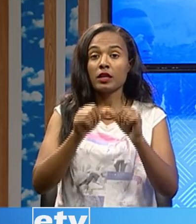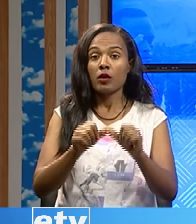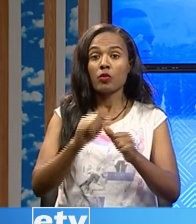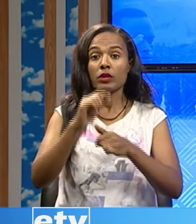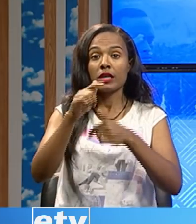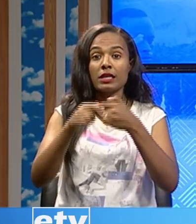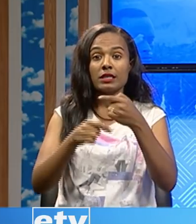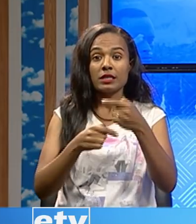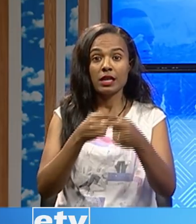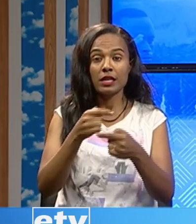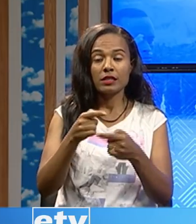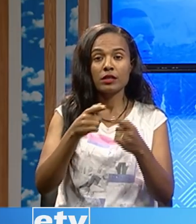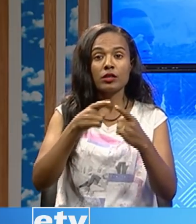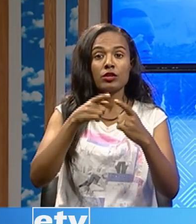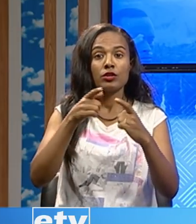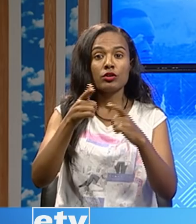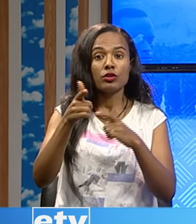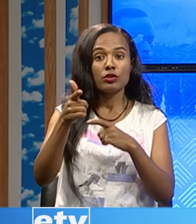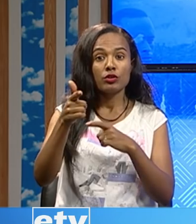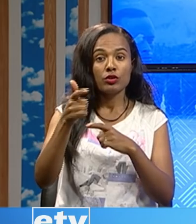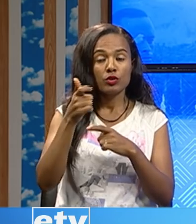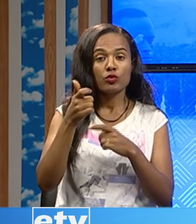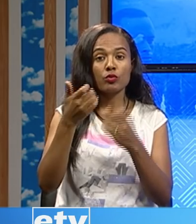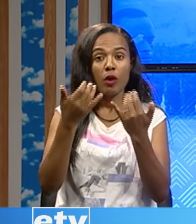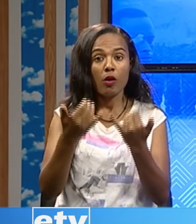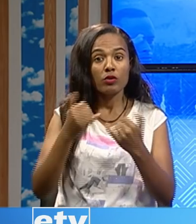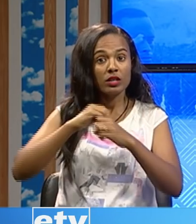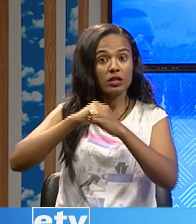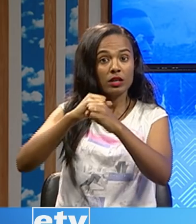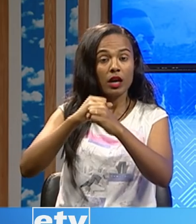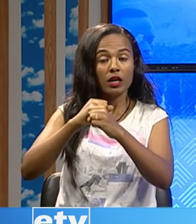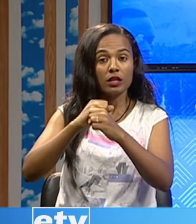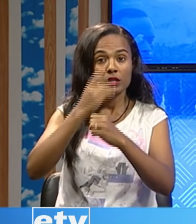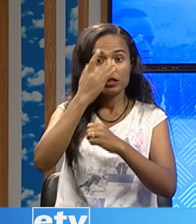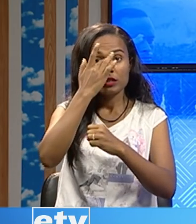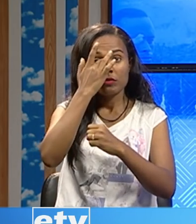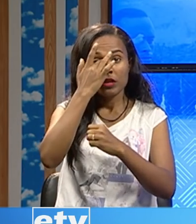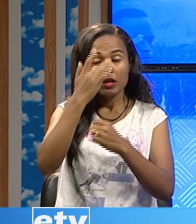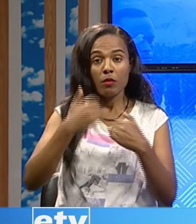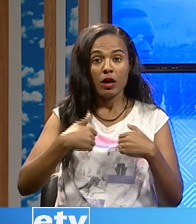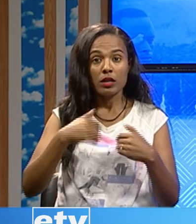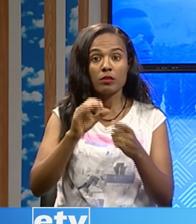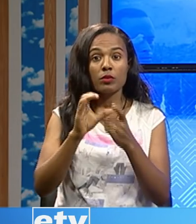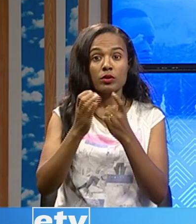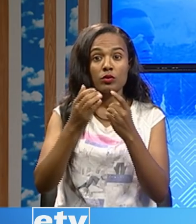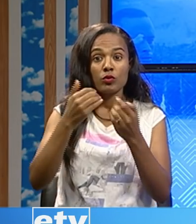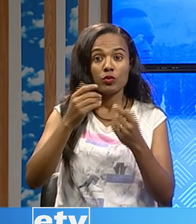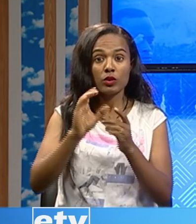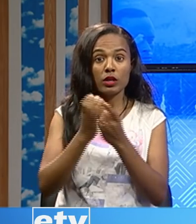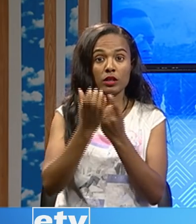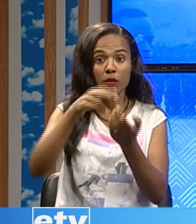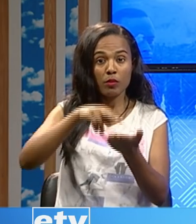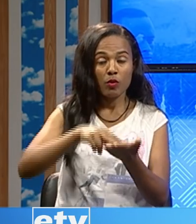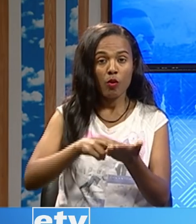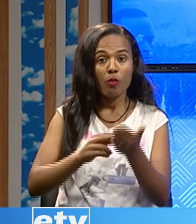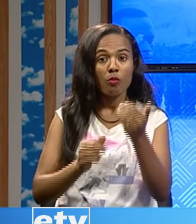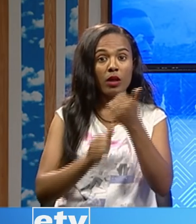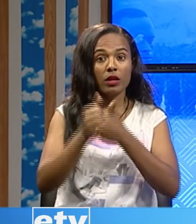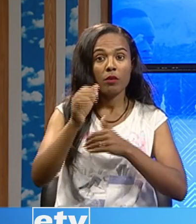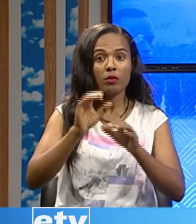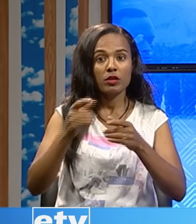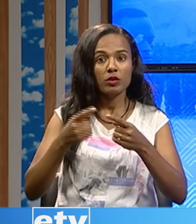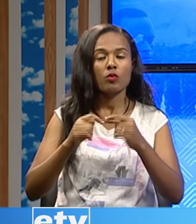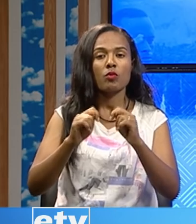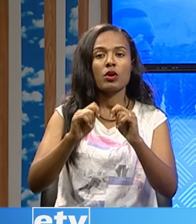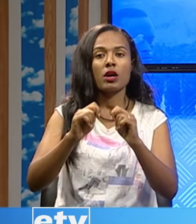ሲሄድ ጥይቱም ለምሳሌ አሁን እኛ እየተከላከልን ዝም ብለን ባለንበት ብንቆም ለማጥቃት በሚደረግ ሙከራ ያው